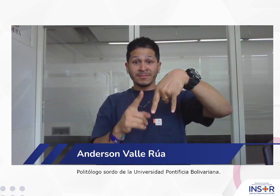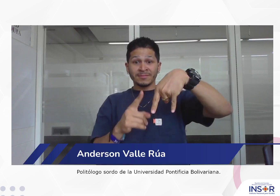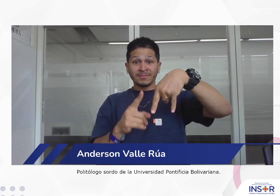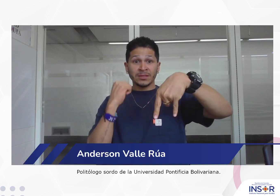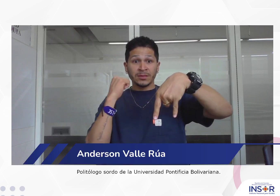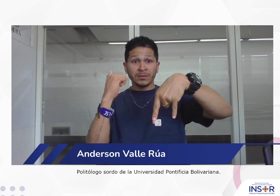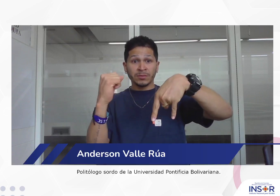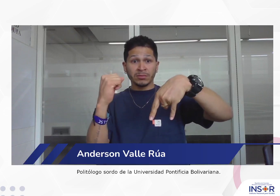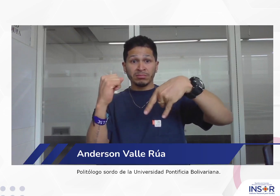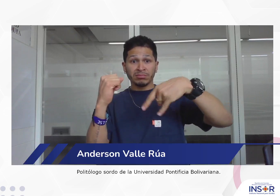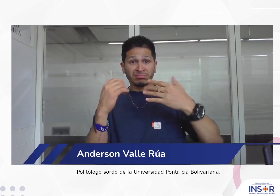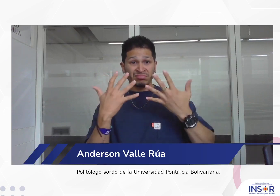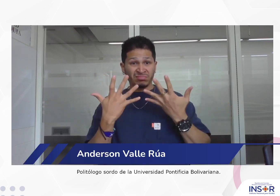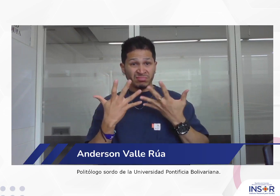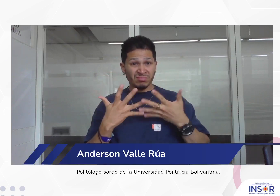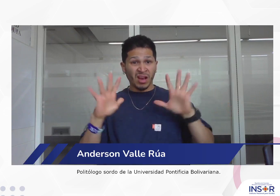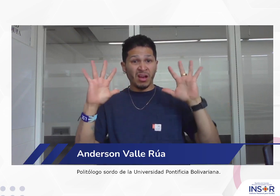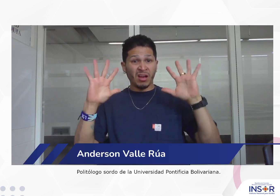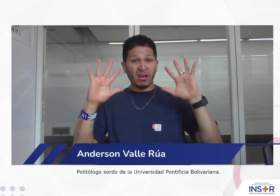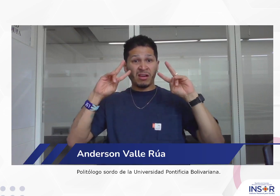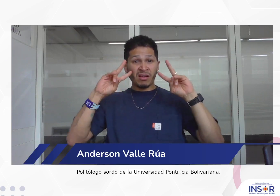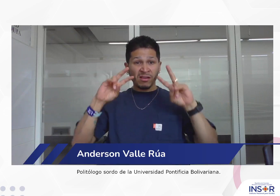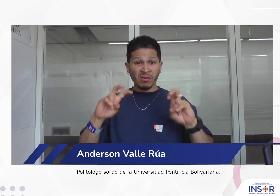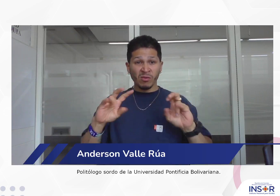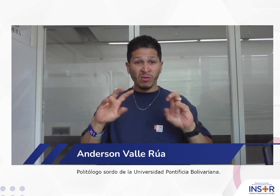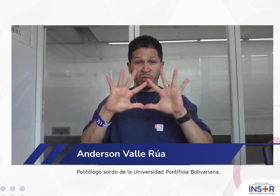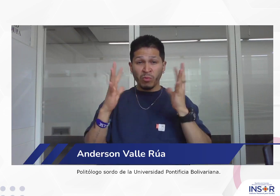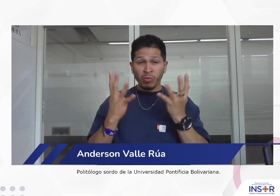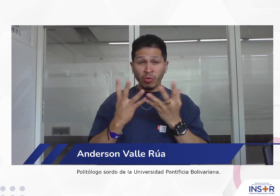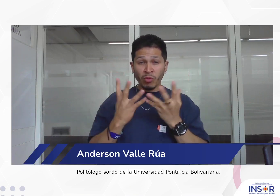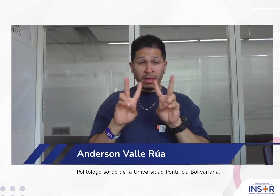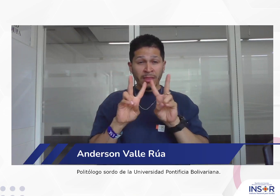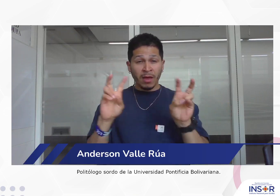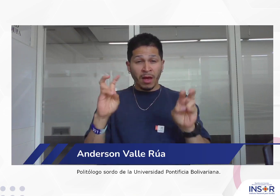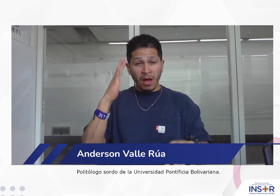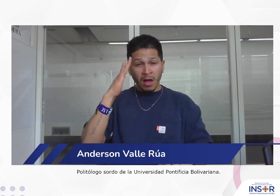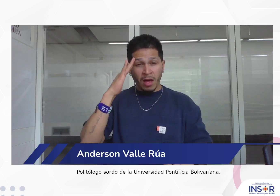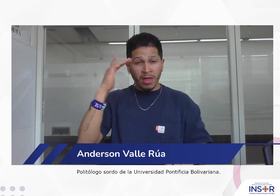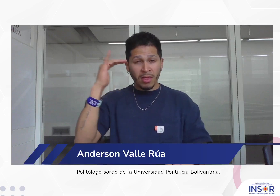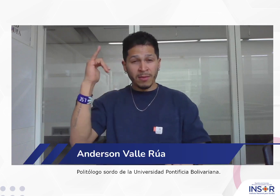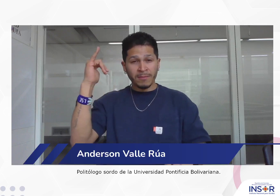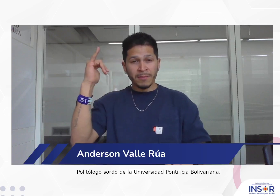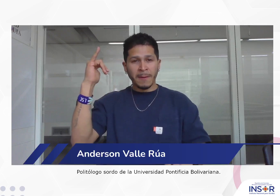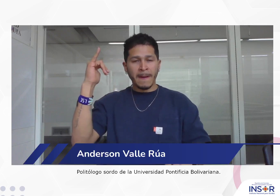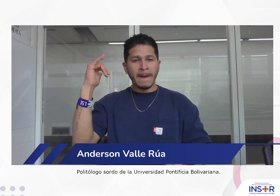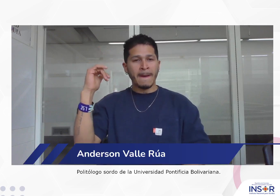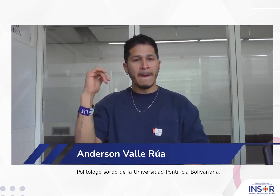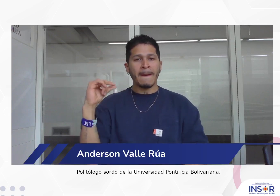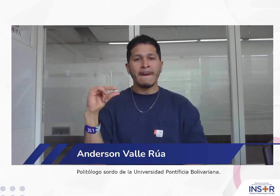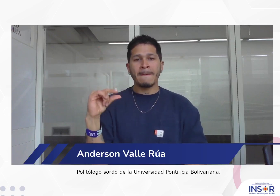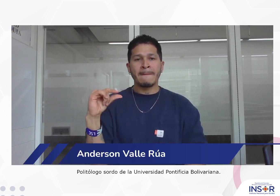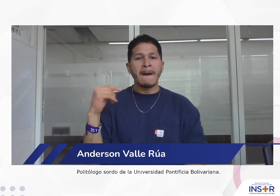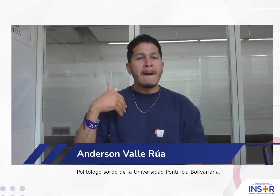Bien, les cuento que este tema del sordismo, este concepto en el